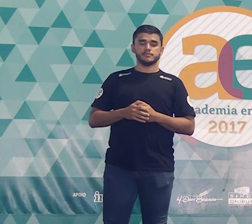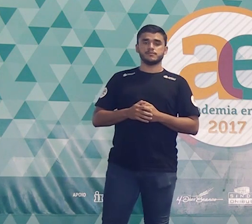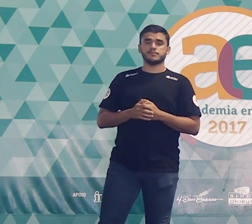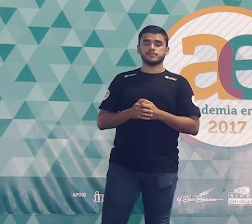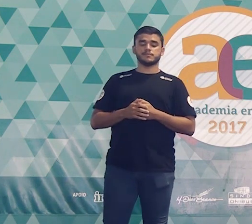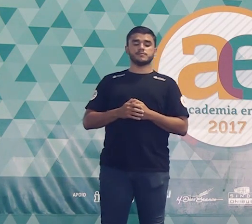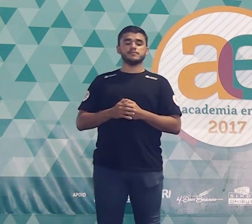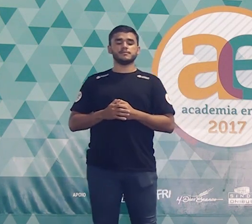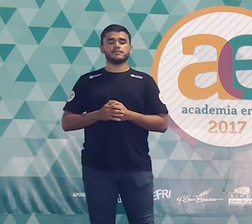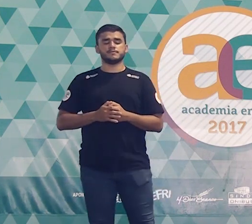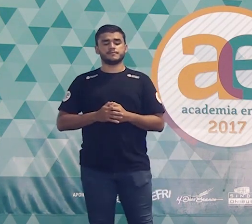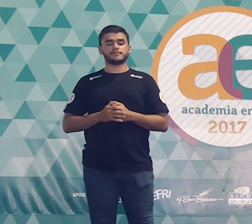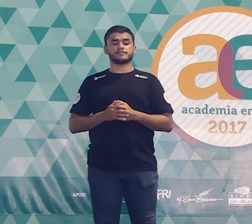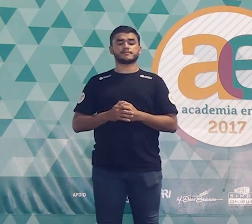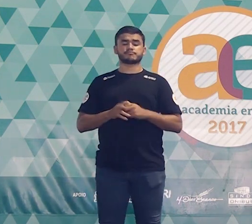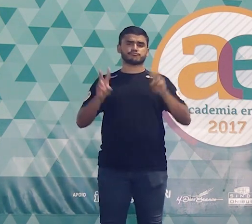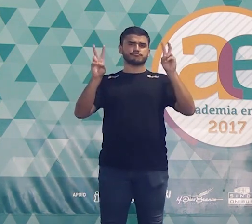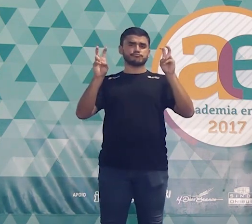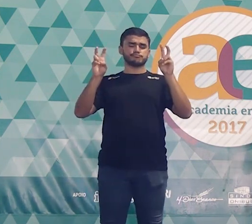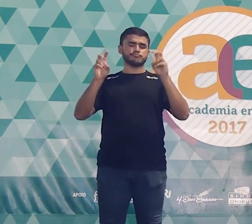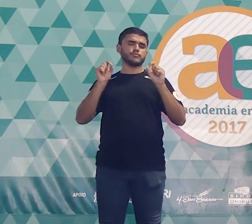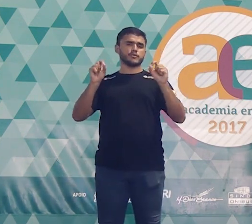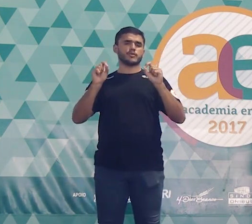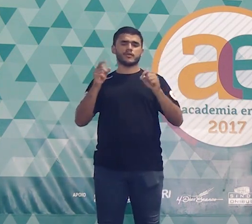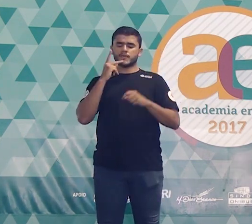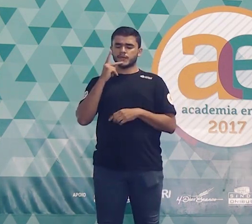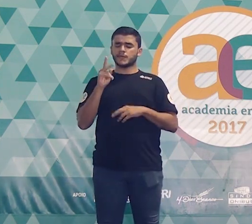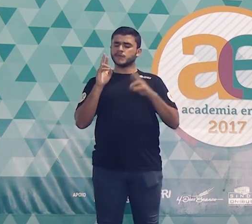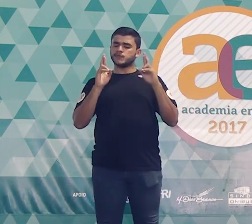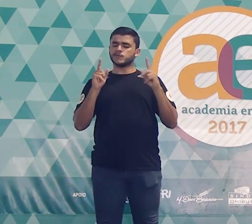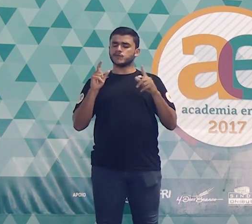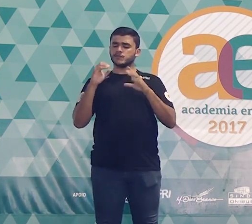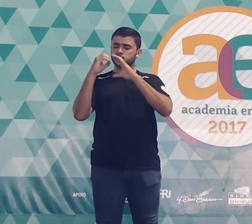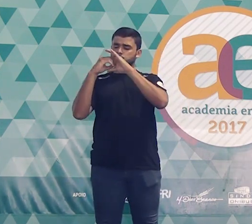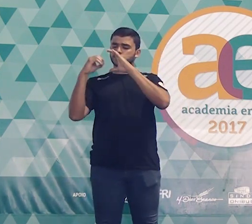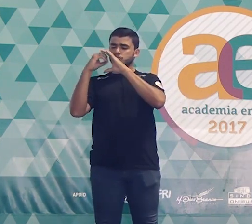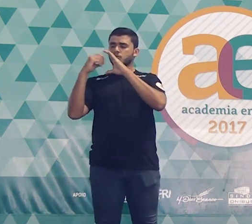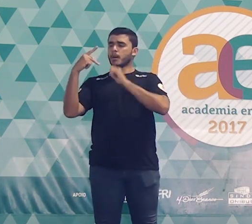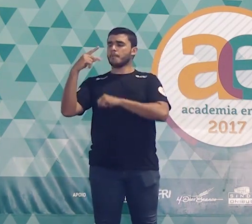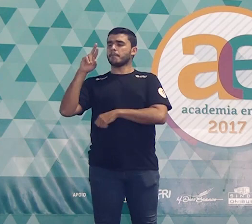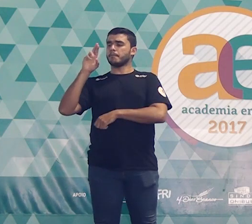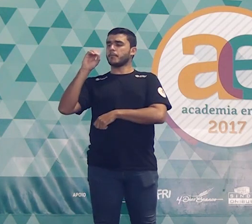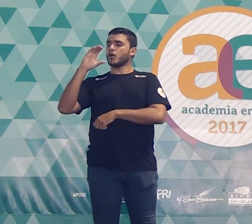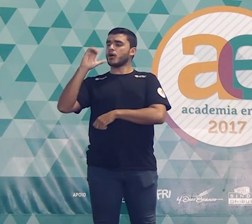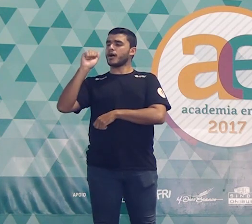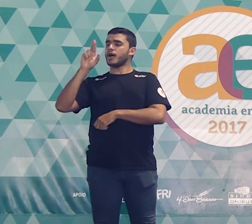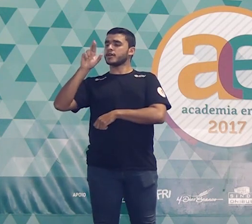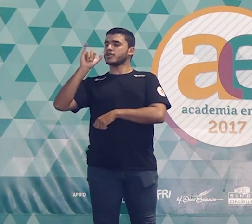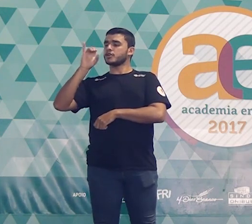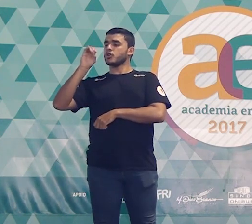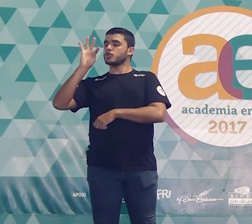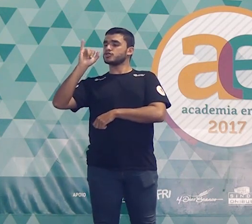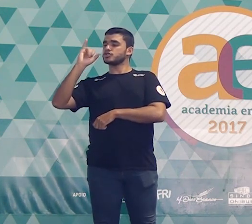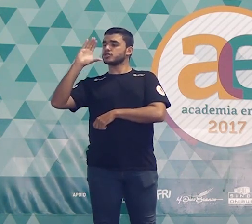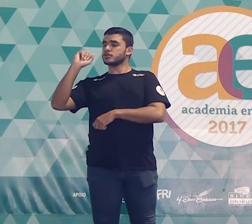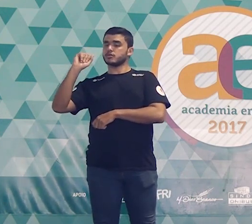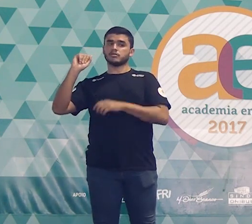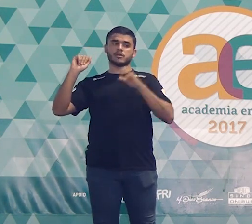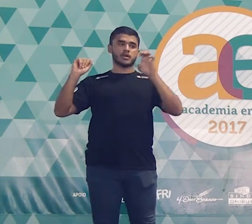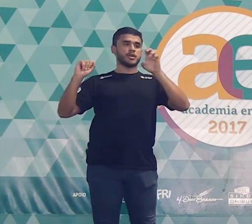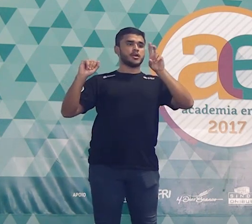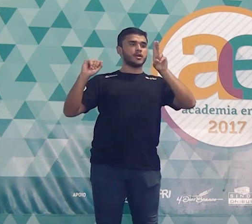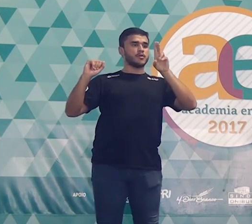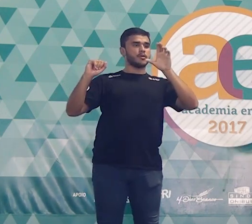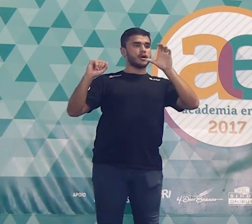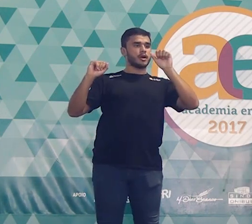você, Rodrigo, o que diferencia uma célula procariótica de uma eucariótica? Em uma frase. Em